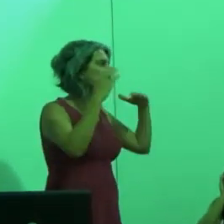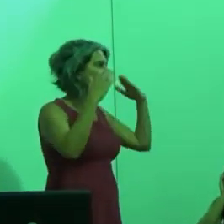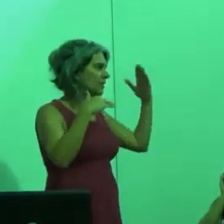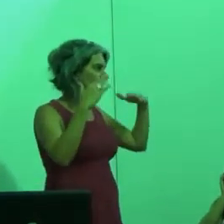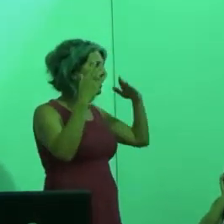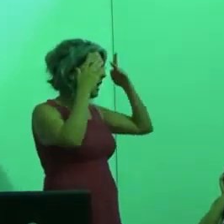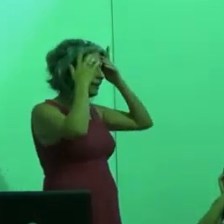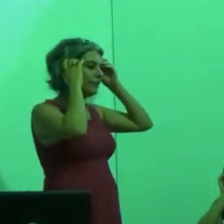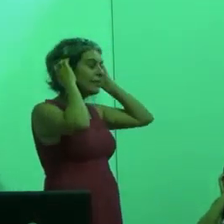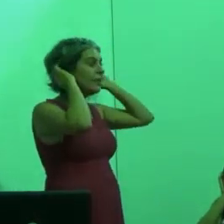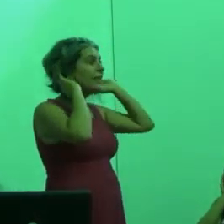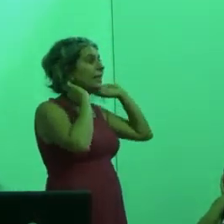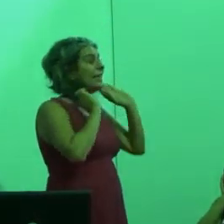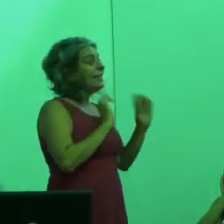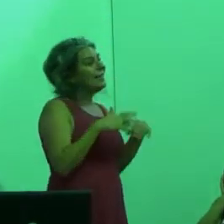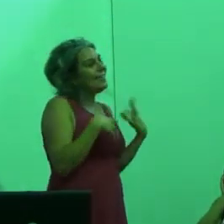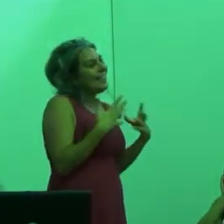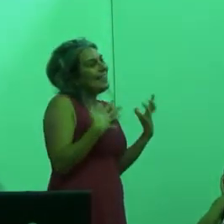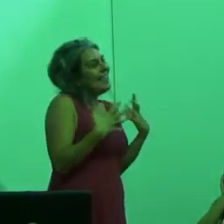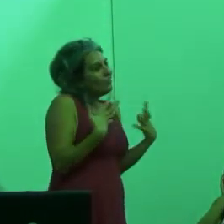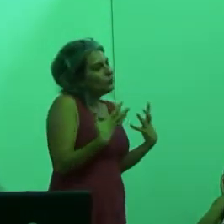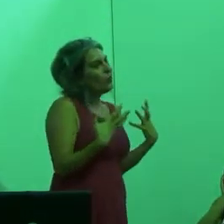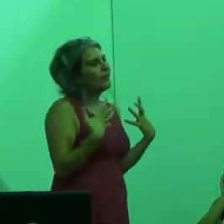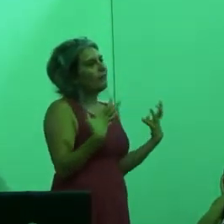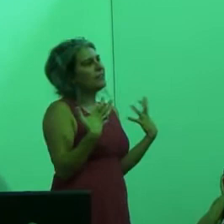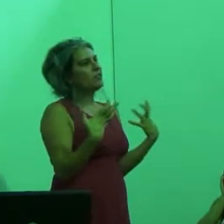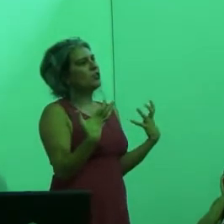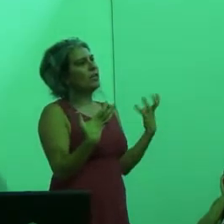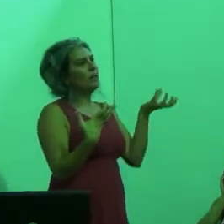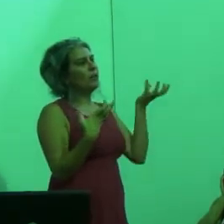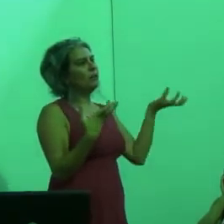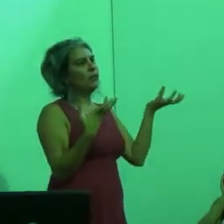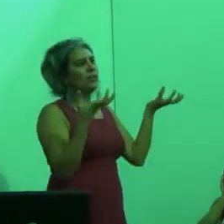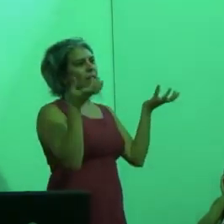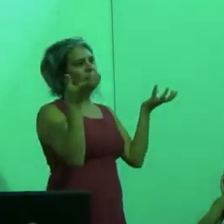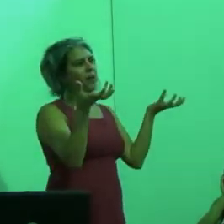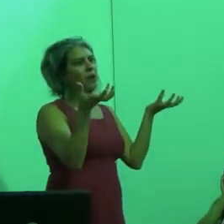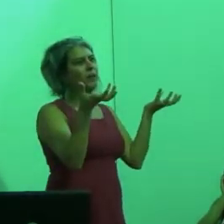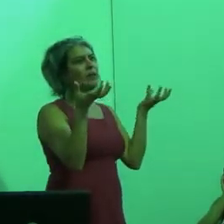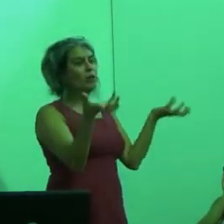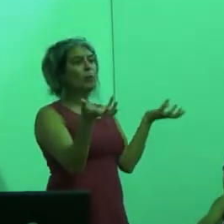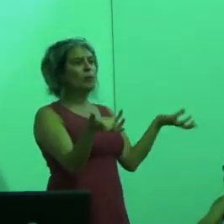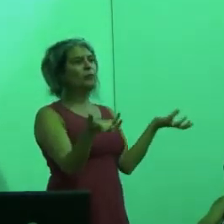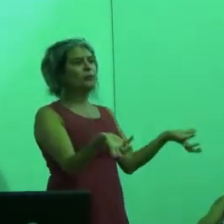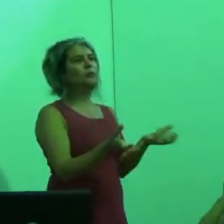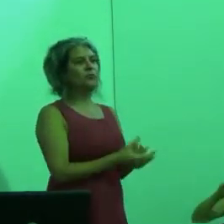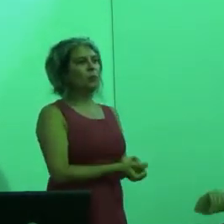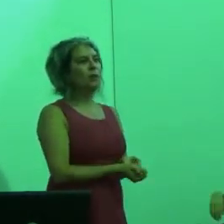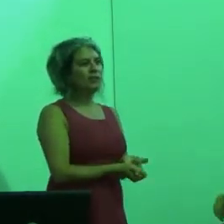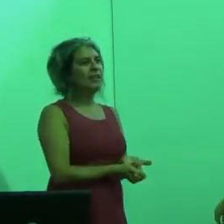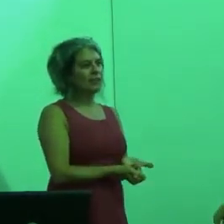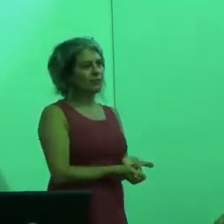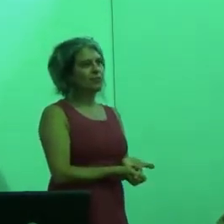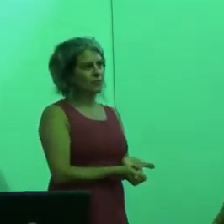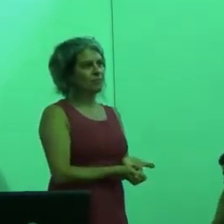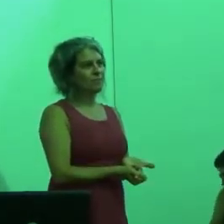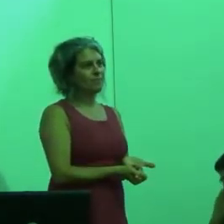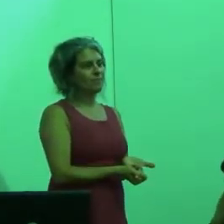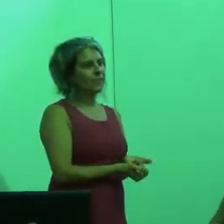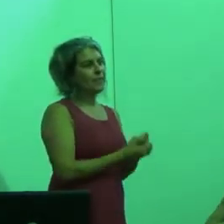instâncias variadas. Isso é que faz a gente olhar para a autoria, para a obra, não como produtos, mas como processos.